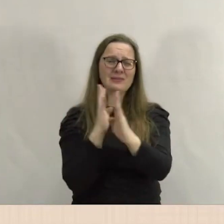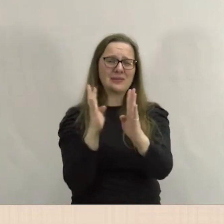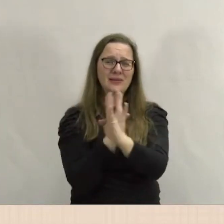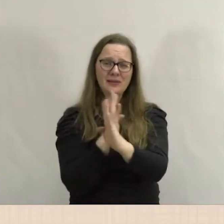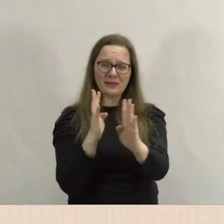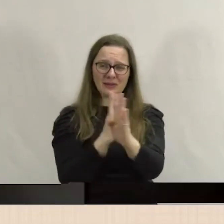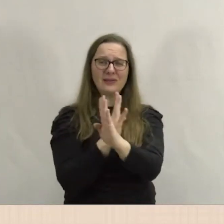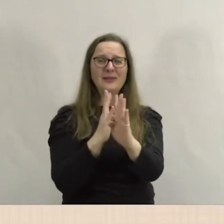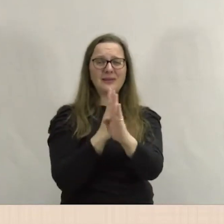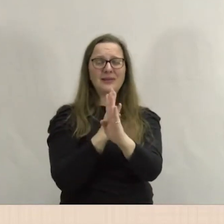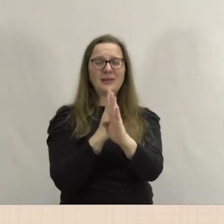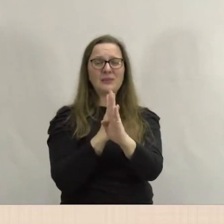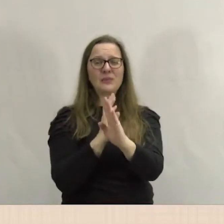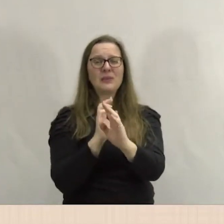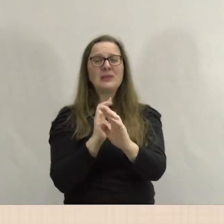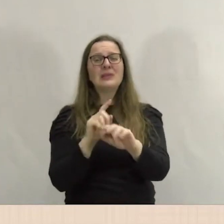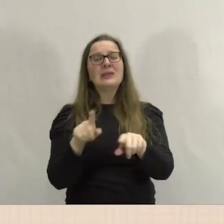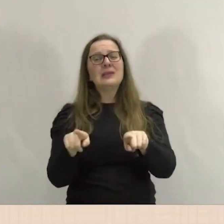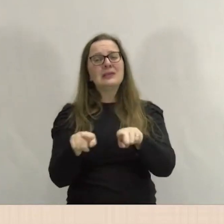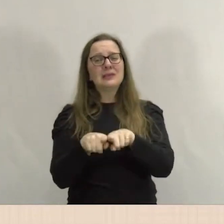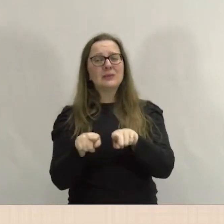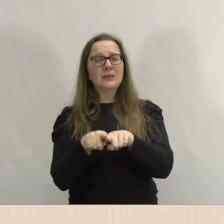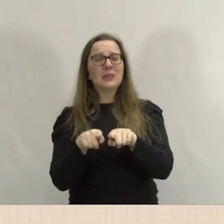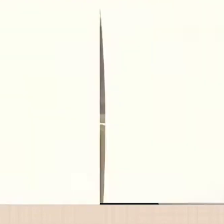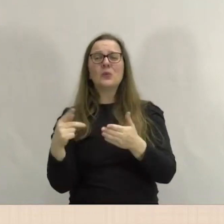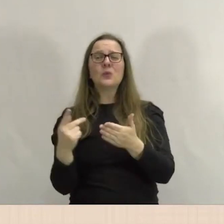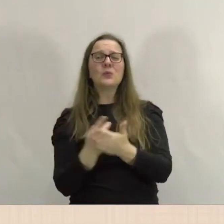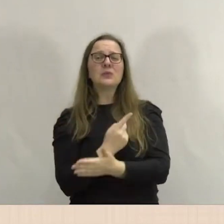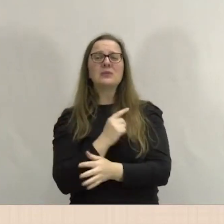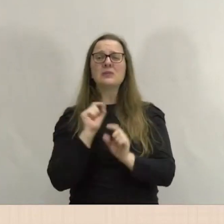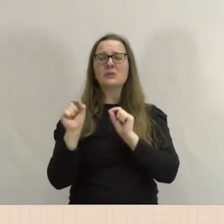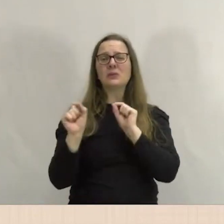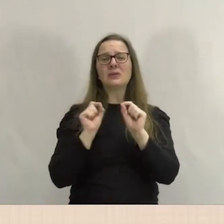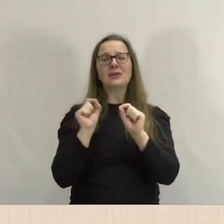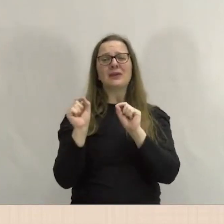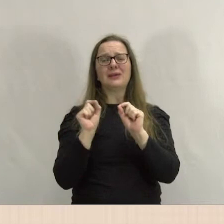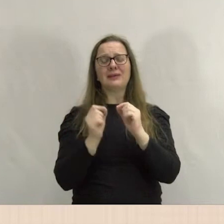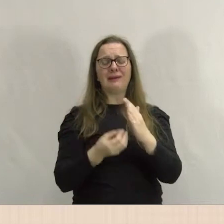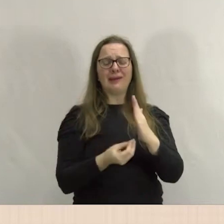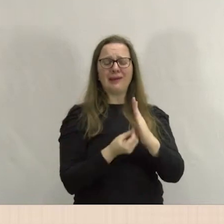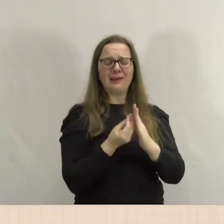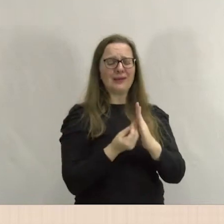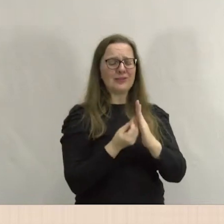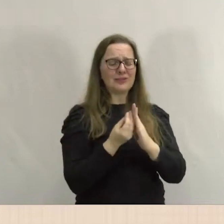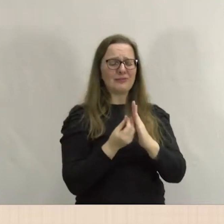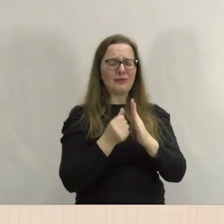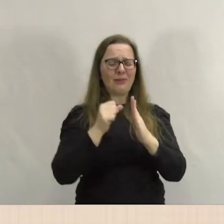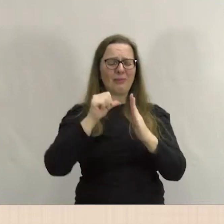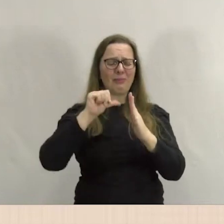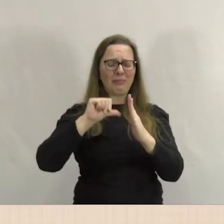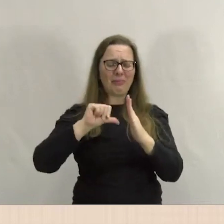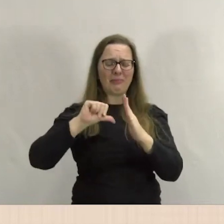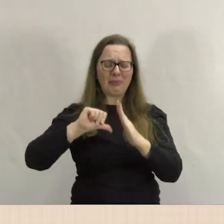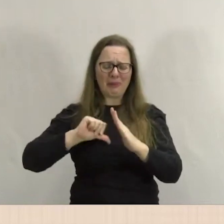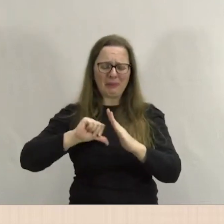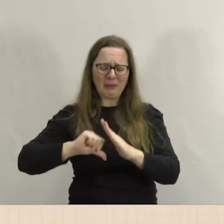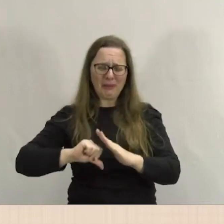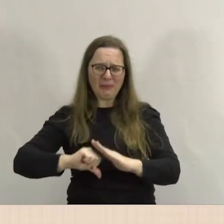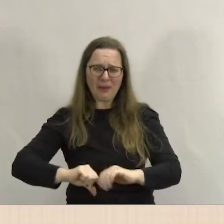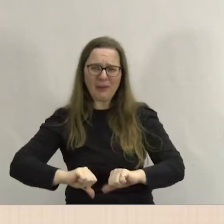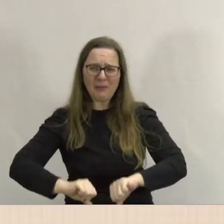começou a decadência da igreja. Por quê? Porque com a morte de